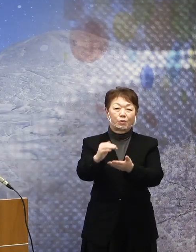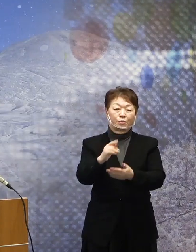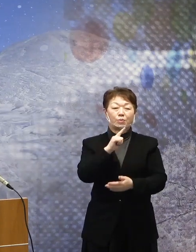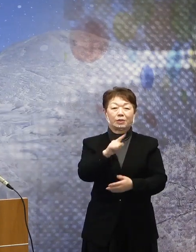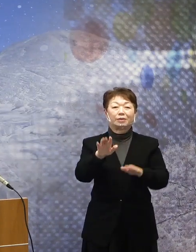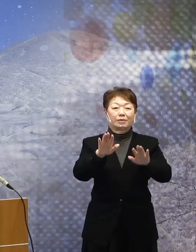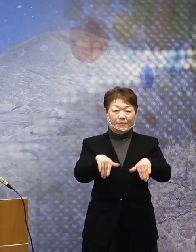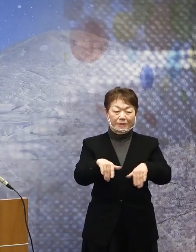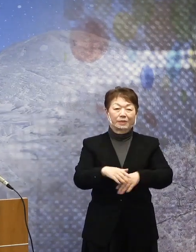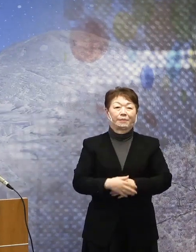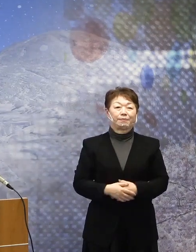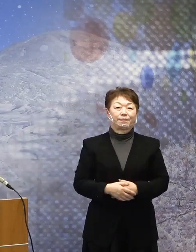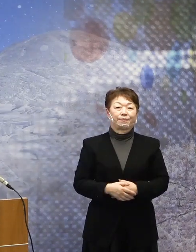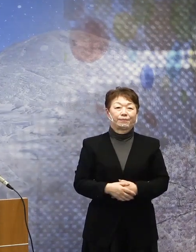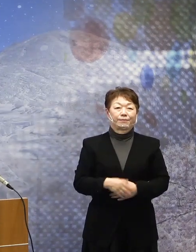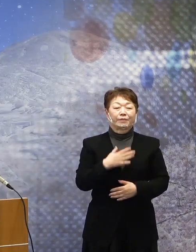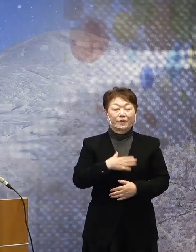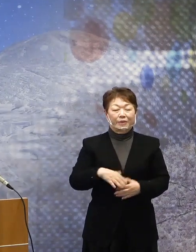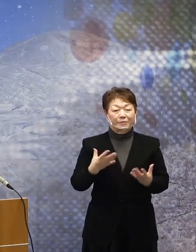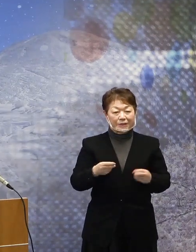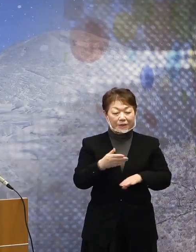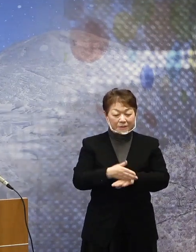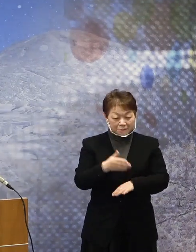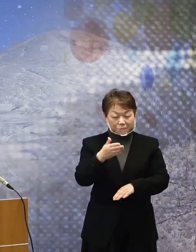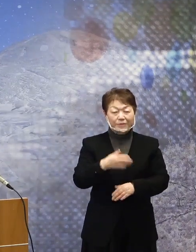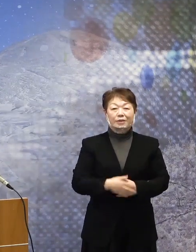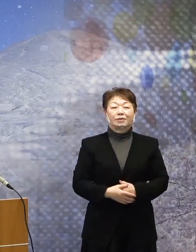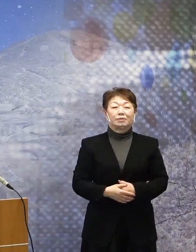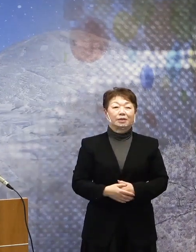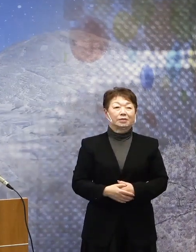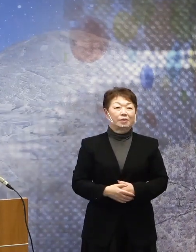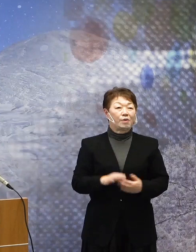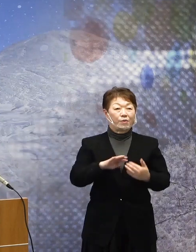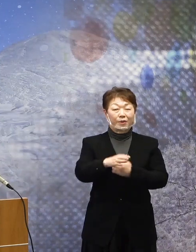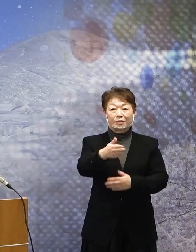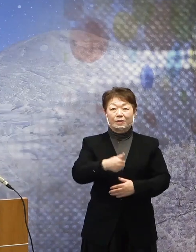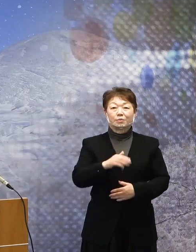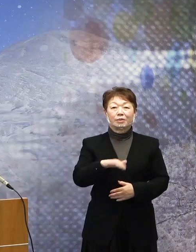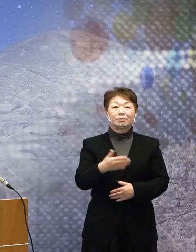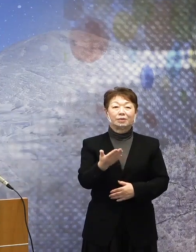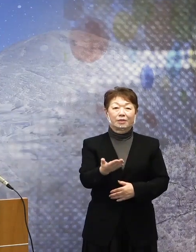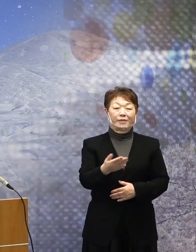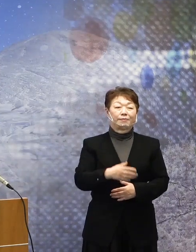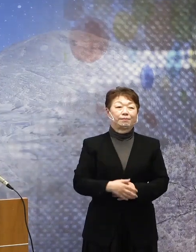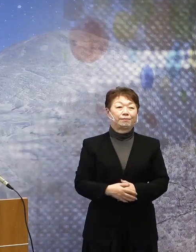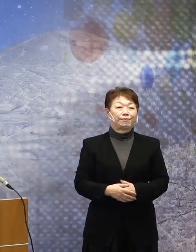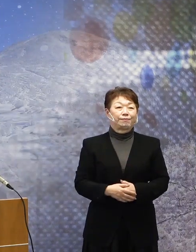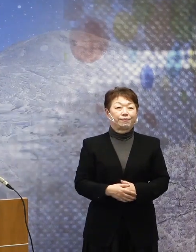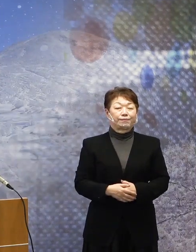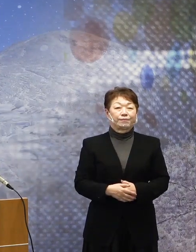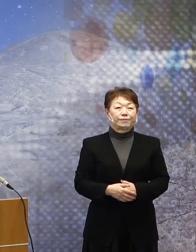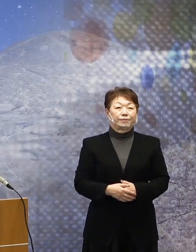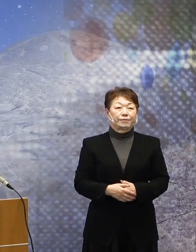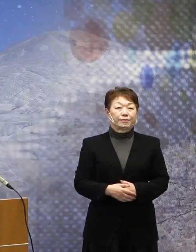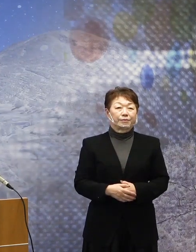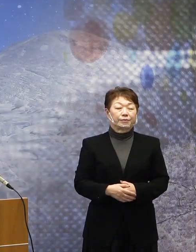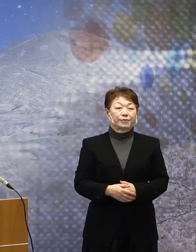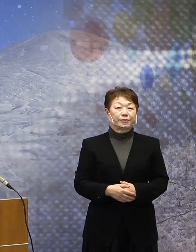ていただいたつもりです。 分かりました。ありがとうございます。 ありがとうございます。 はい、他にご質問ございませんか。